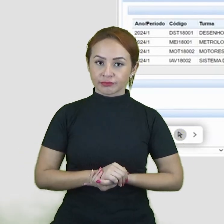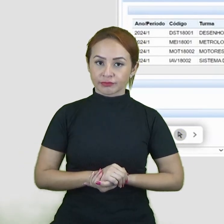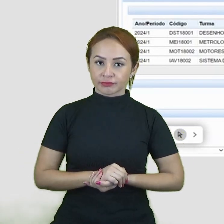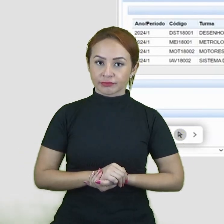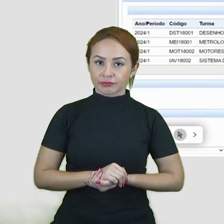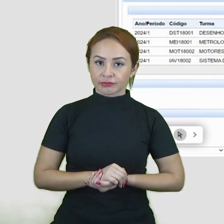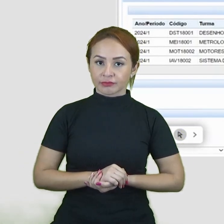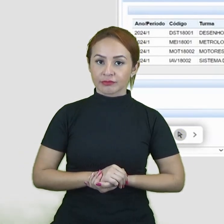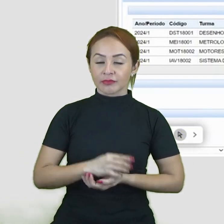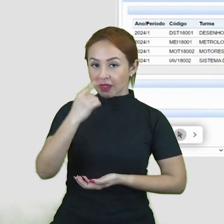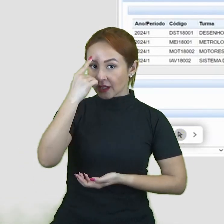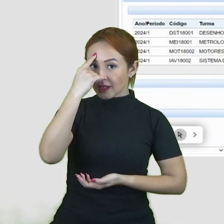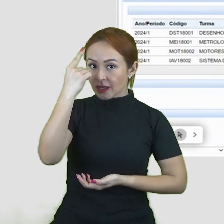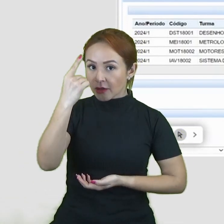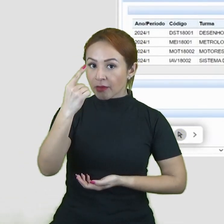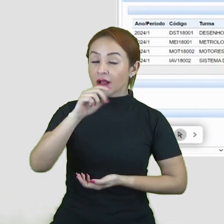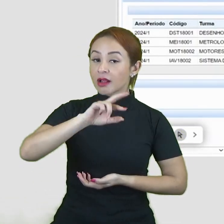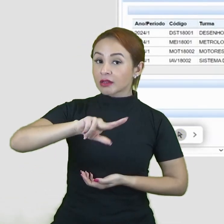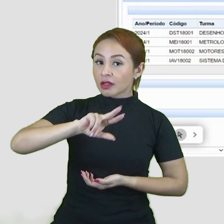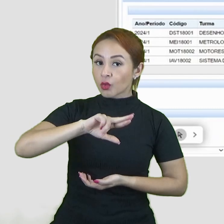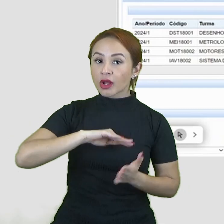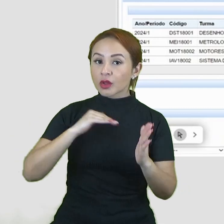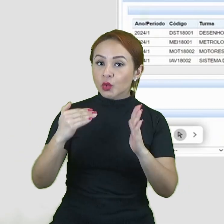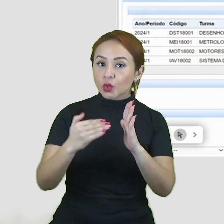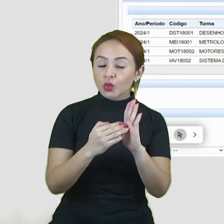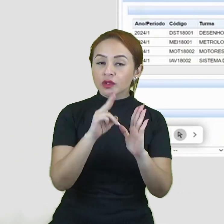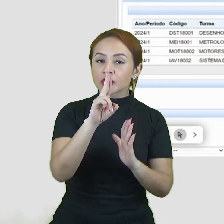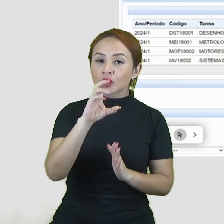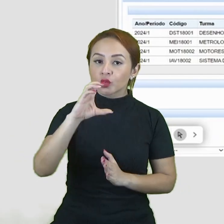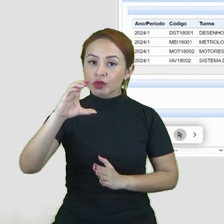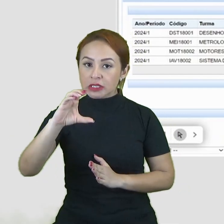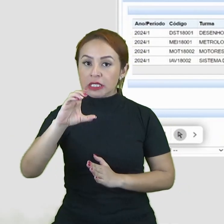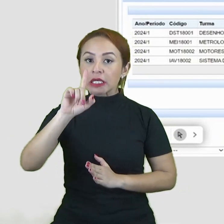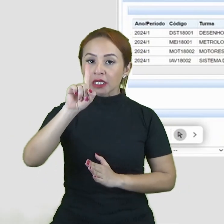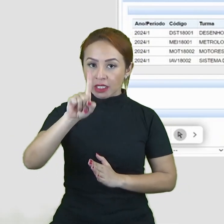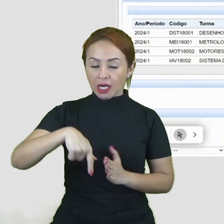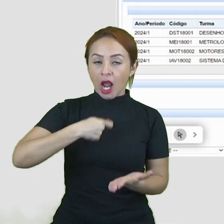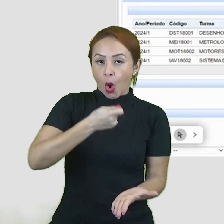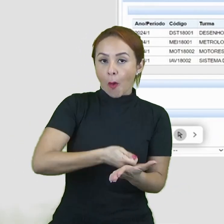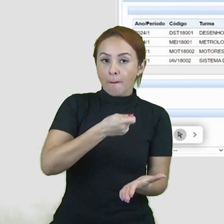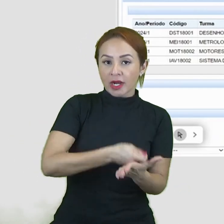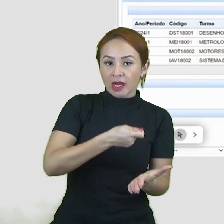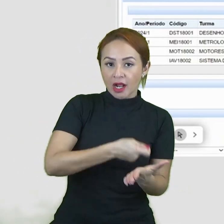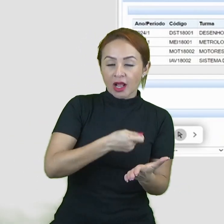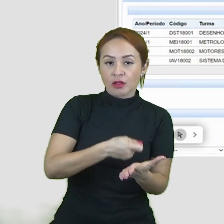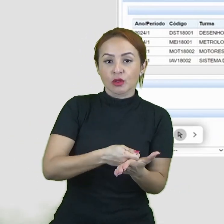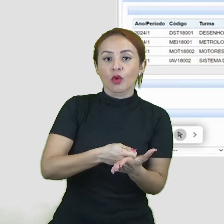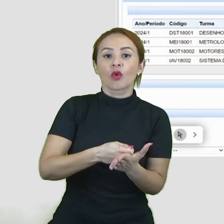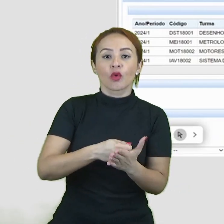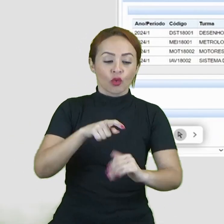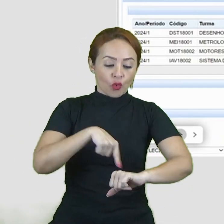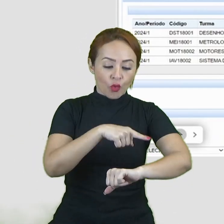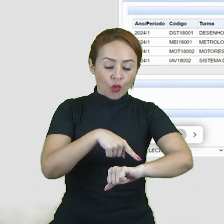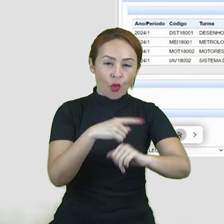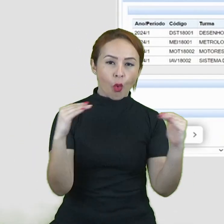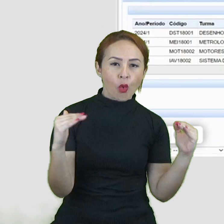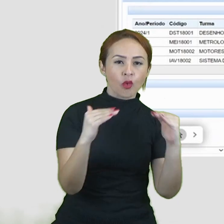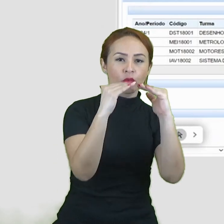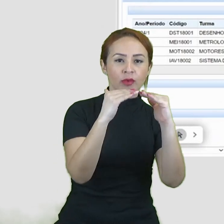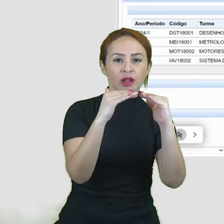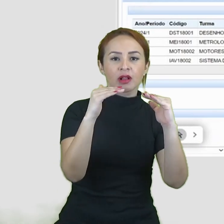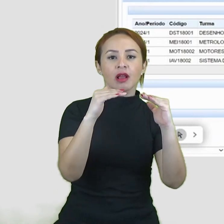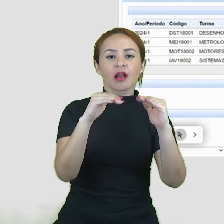né, que não são todas as unidades curriculares que a carga horária da componente obrigatoriamente vai ser a carga horária